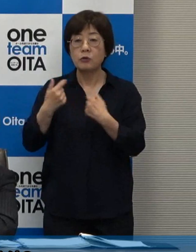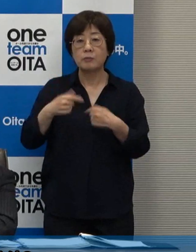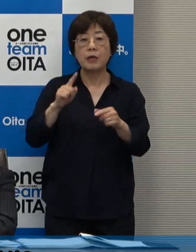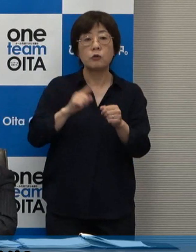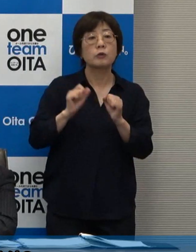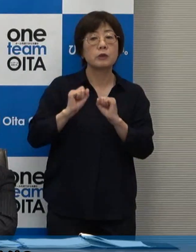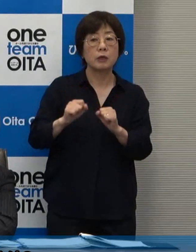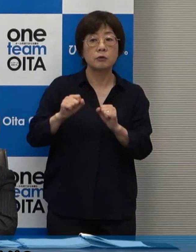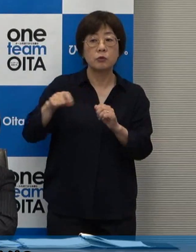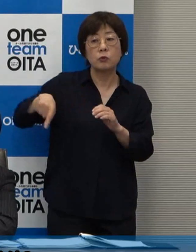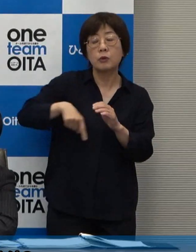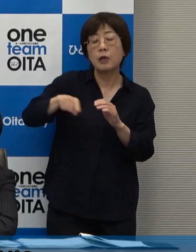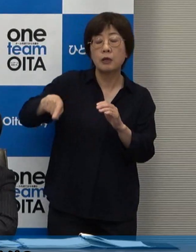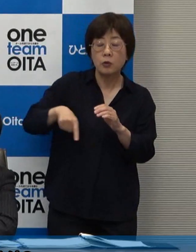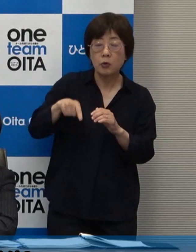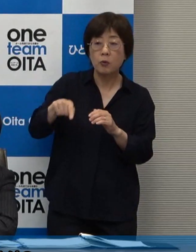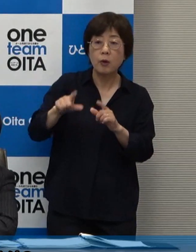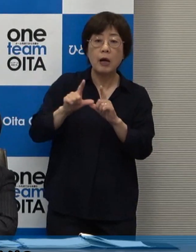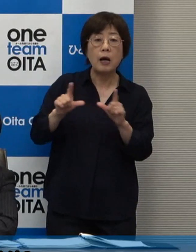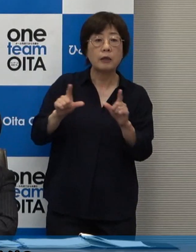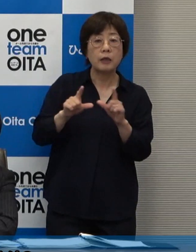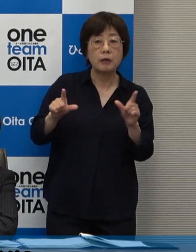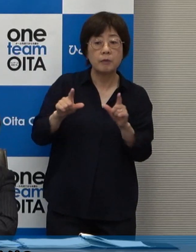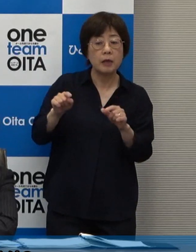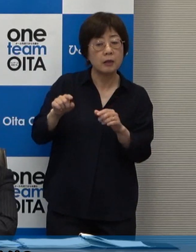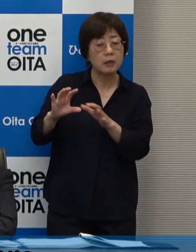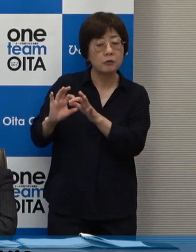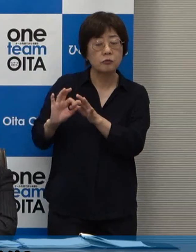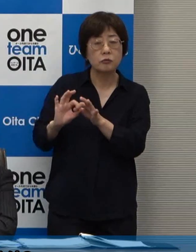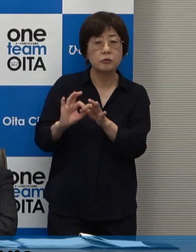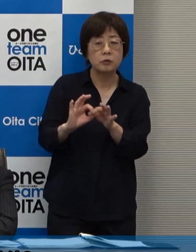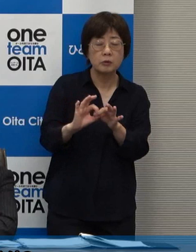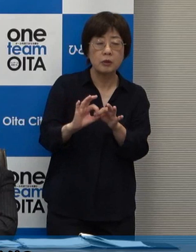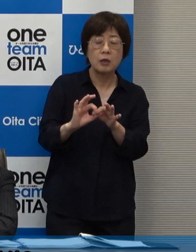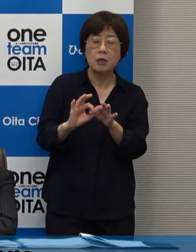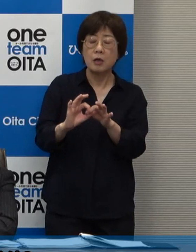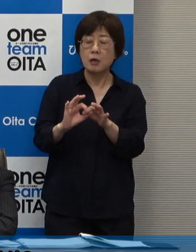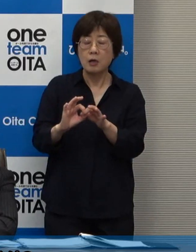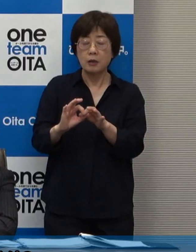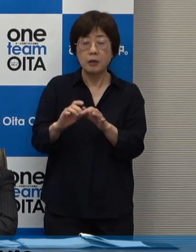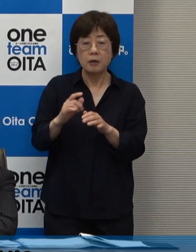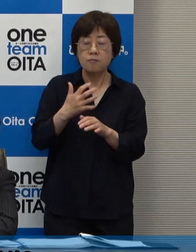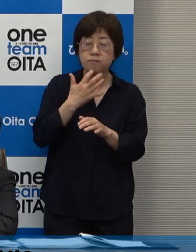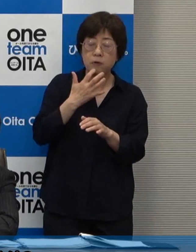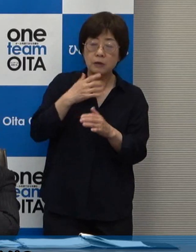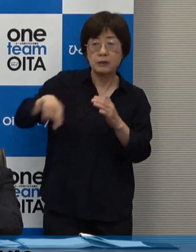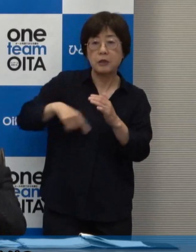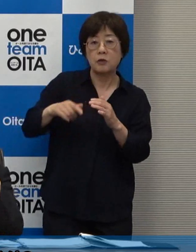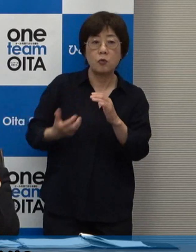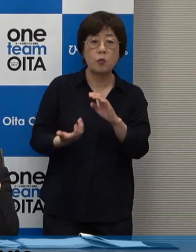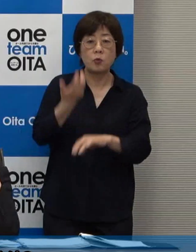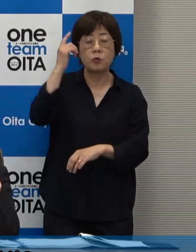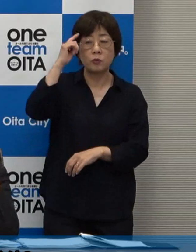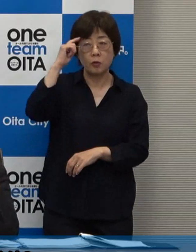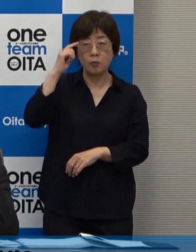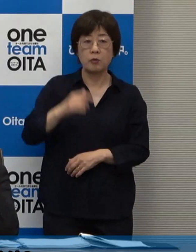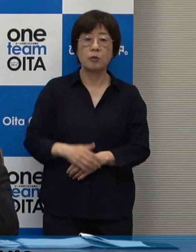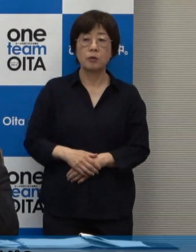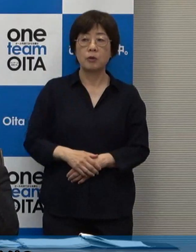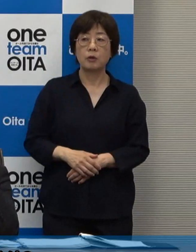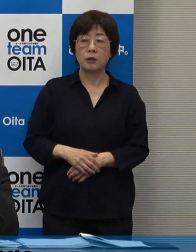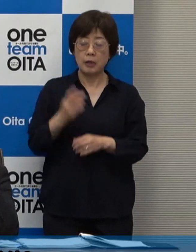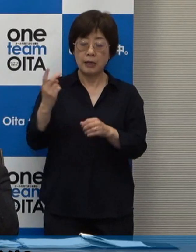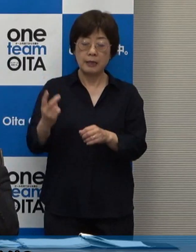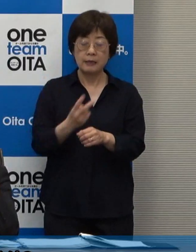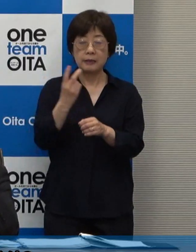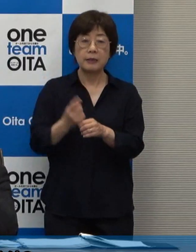当たり前のことですから、あんまり毎年毎年やると絞り出せないこともまた出てくるんですよ。だから最低大きな括りは2